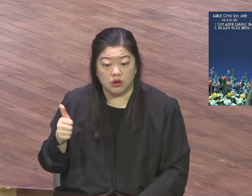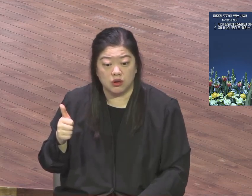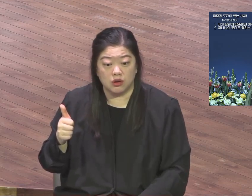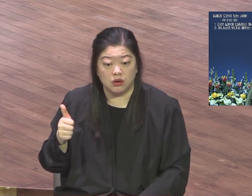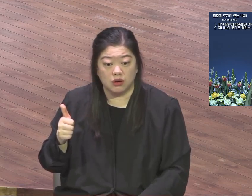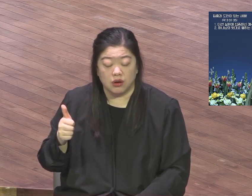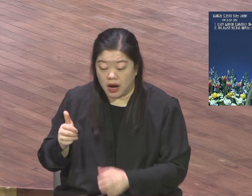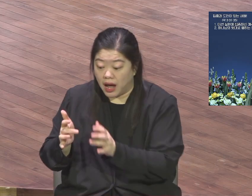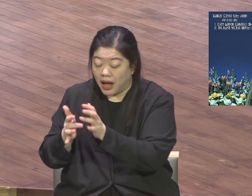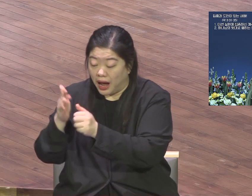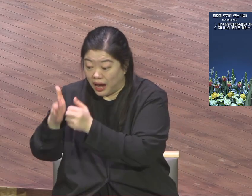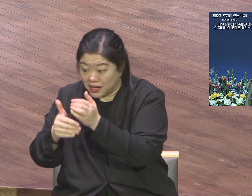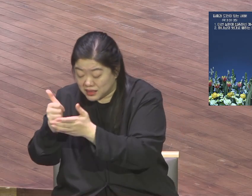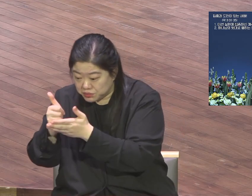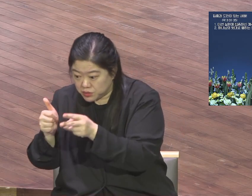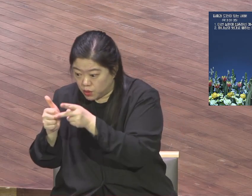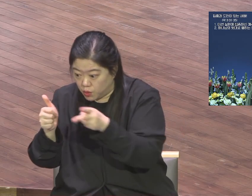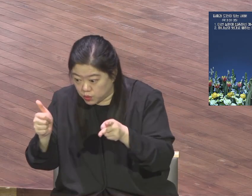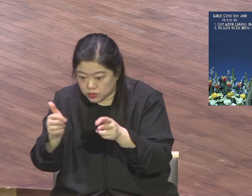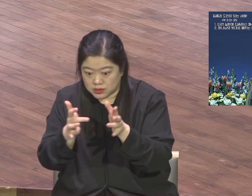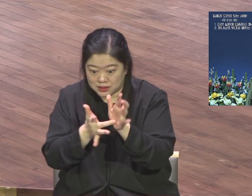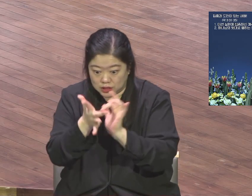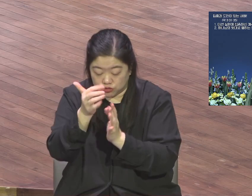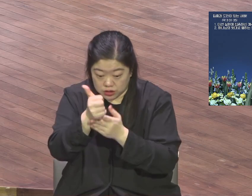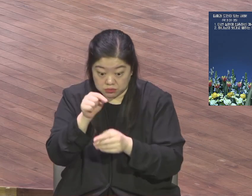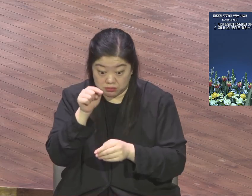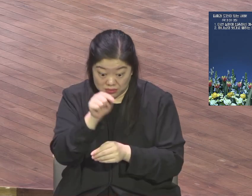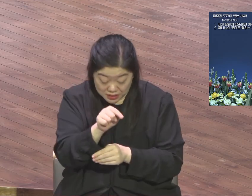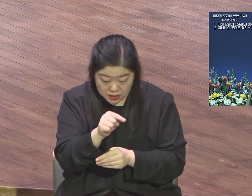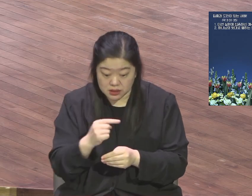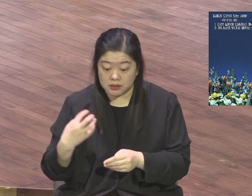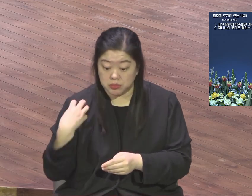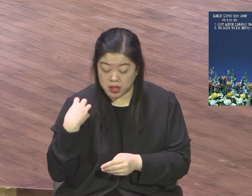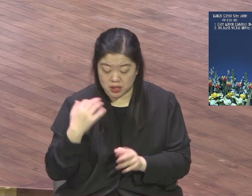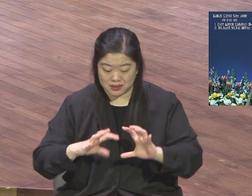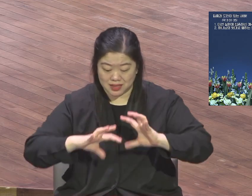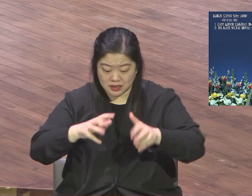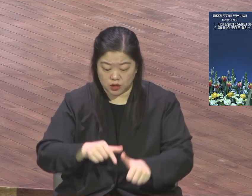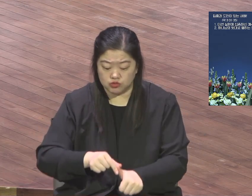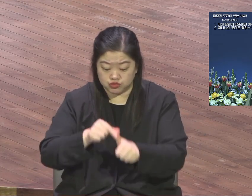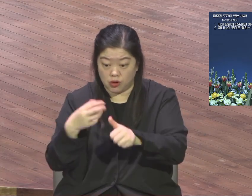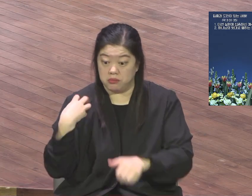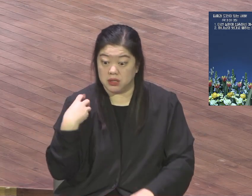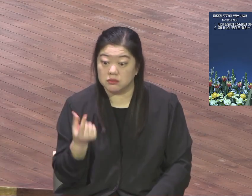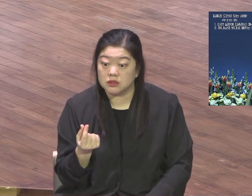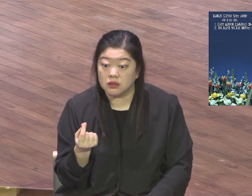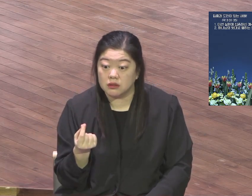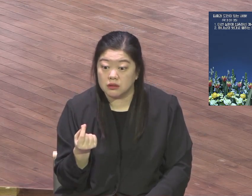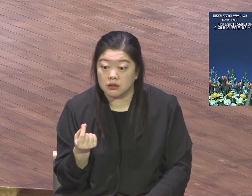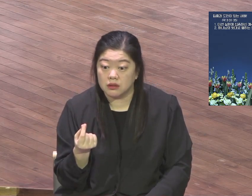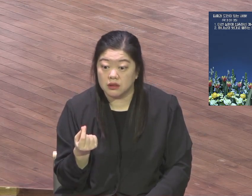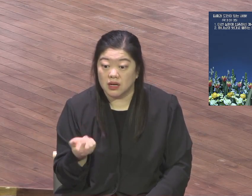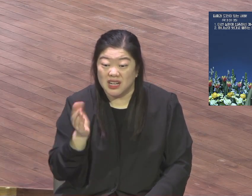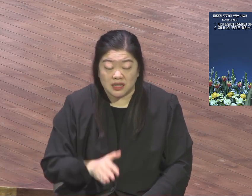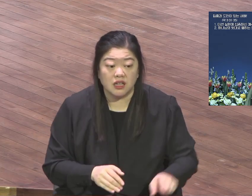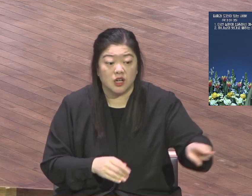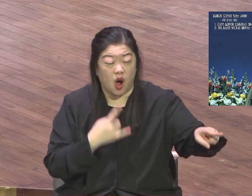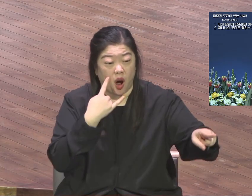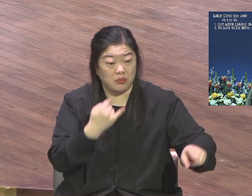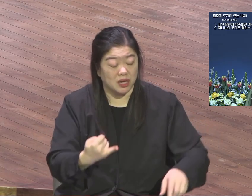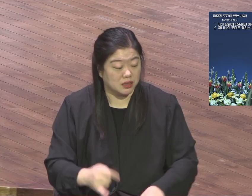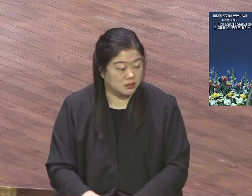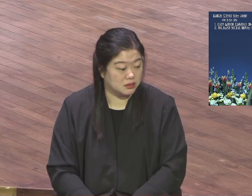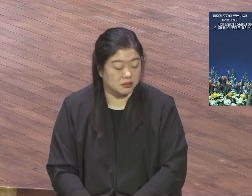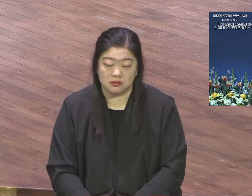구세주인데 그렇죠? 누가 내 어머니고 내 형제냐? 하나님의 뜻대로 행하는 자